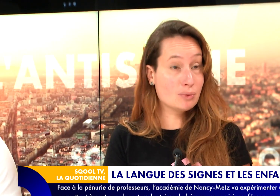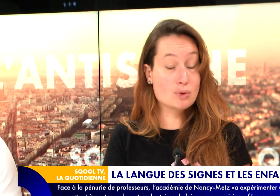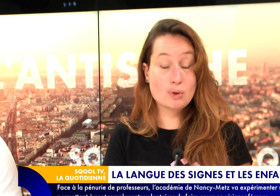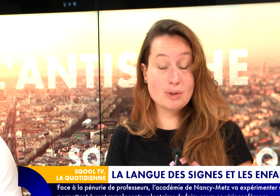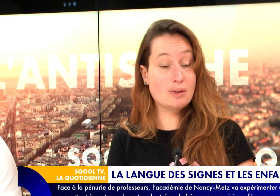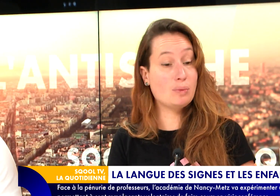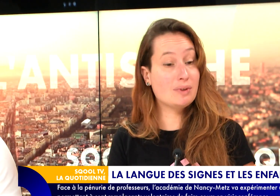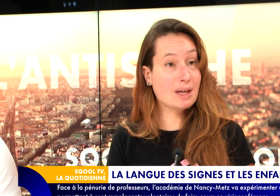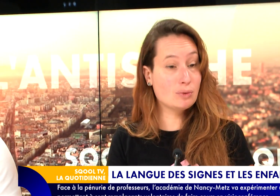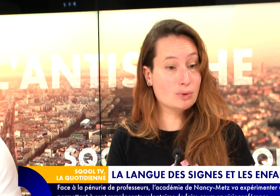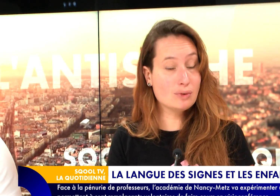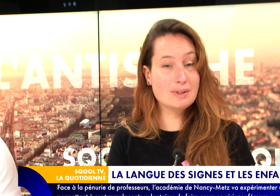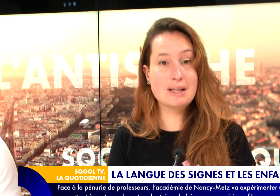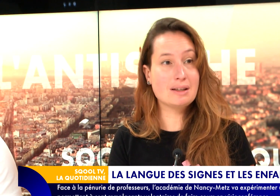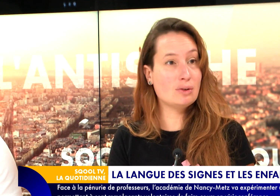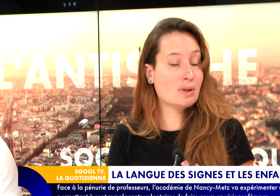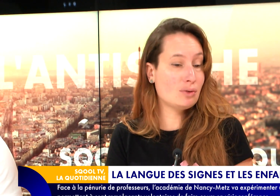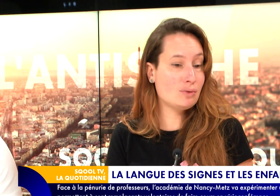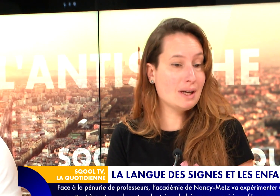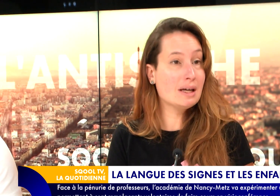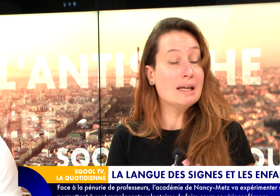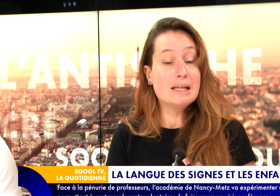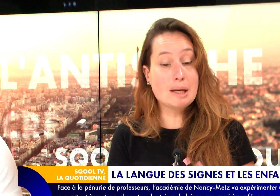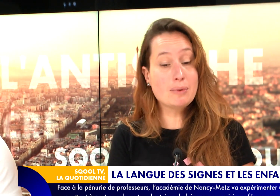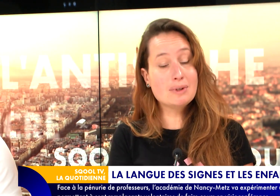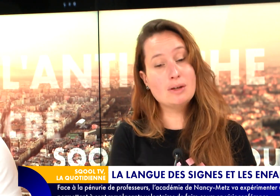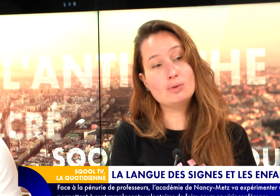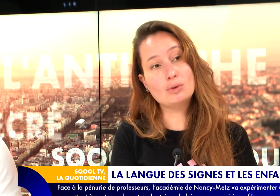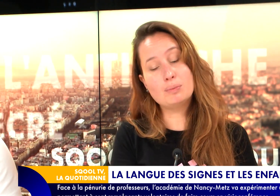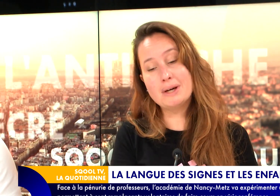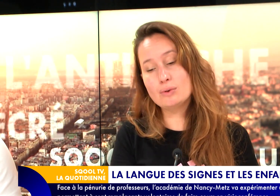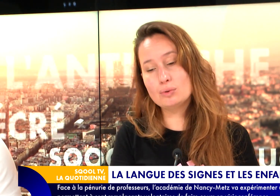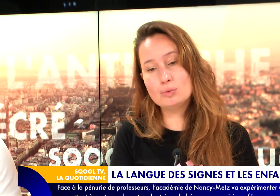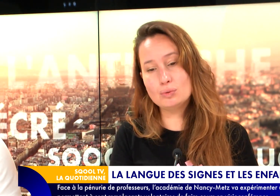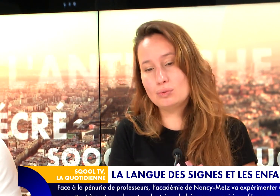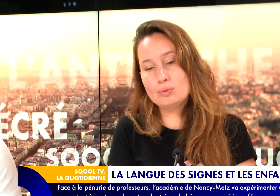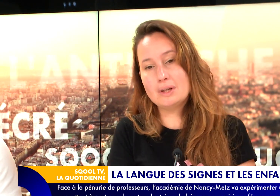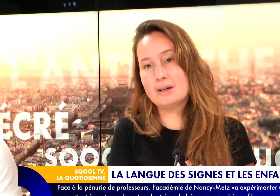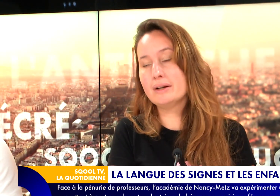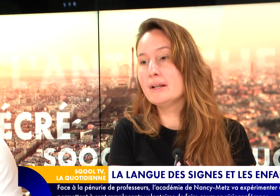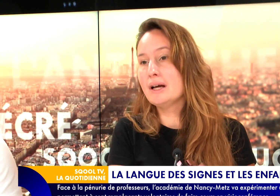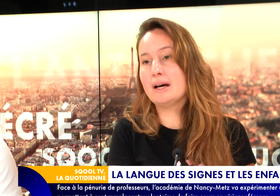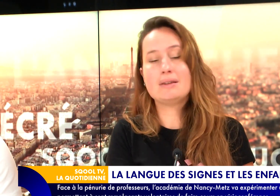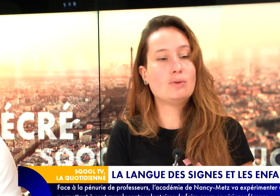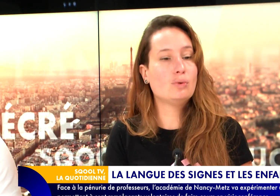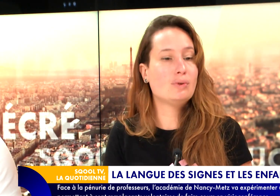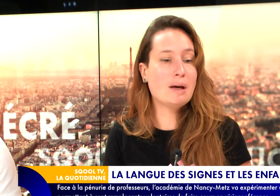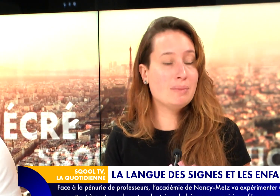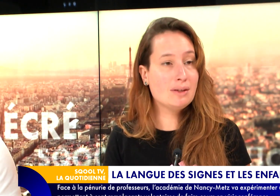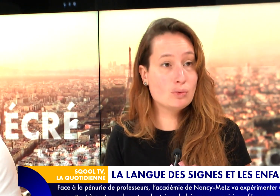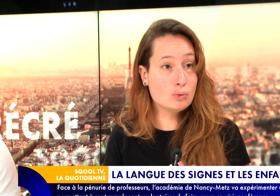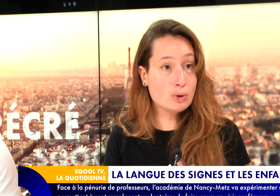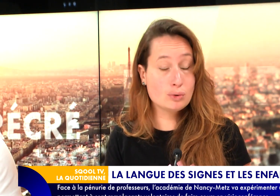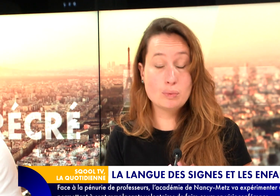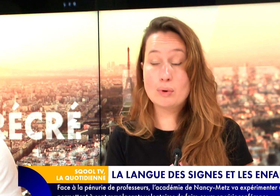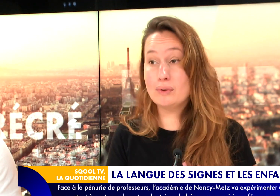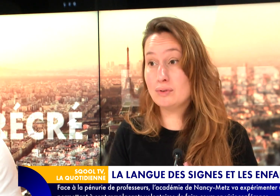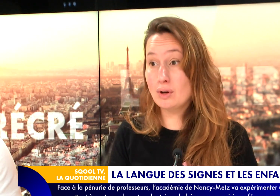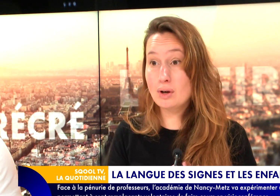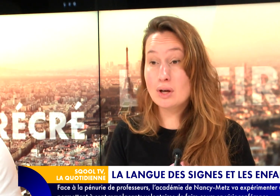donc je connaissais depuis très longtemps, c'était quelqu'un de très ouvert. Et après, on a eu sur notre parcours tout un tas d'amis sourds, de professeurs,